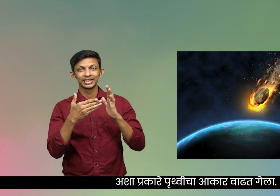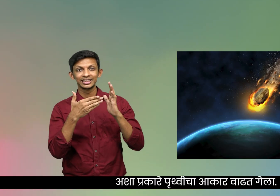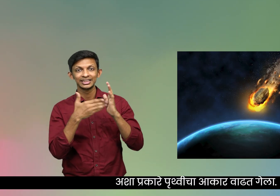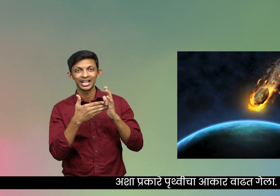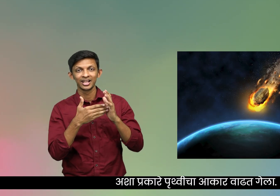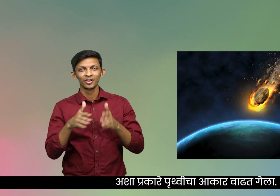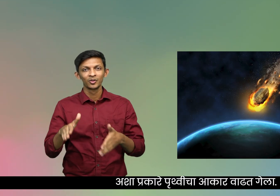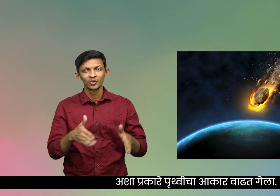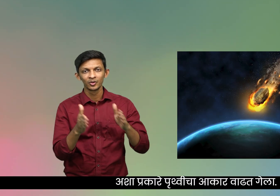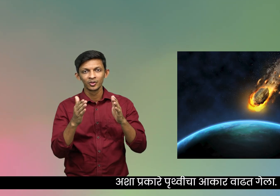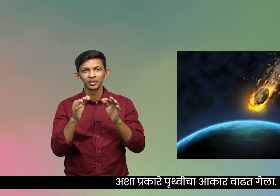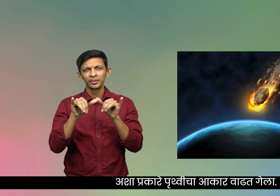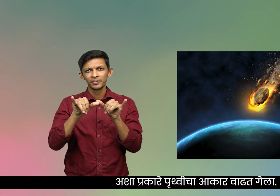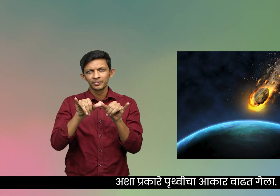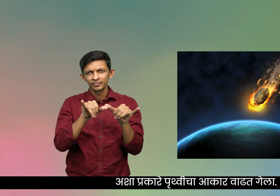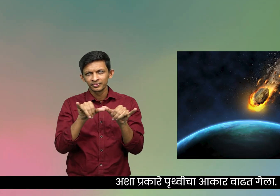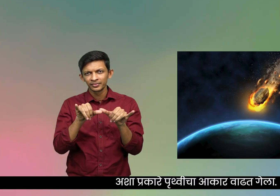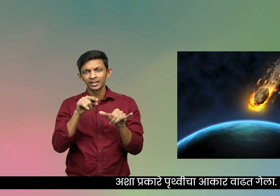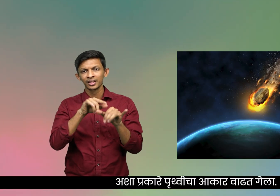अशा प्रकारे पृथ्वीचा आकार वाढत गेला.